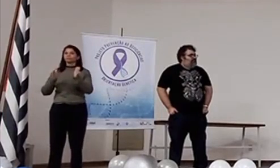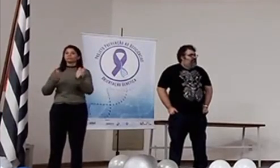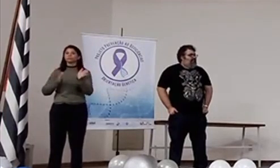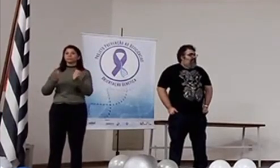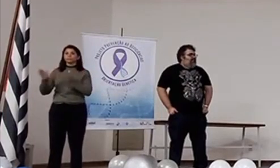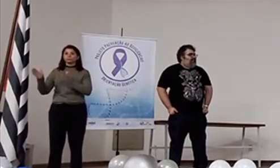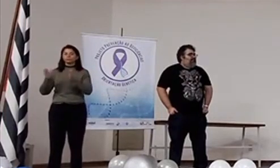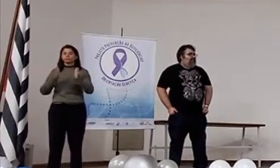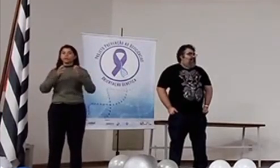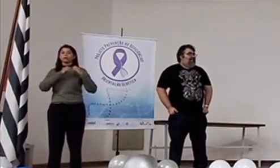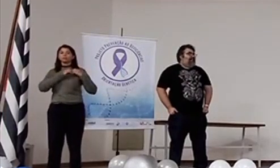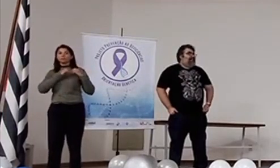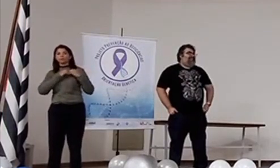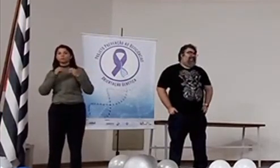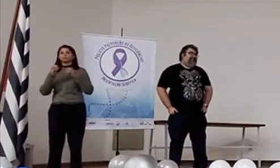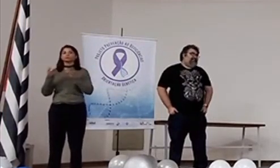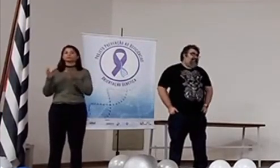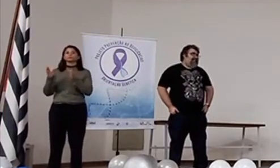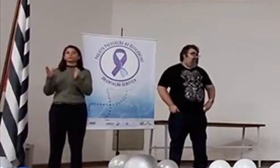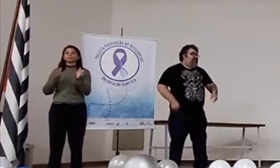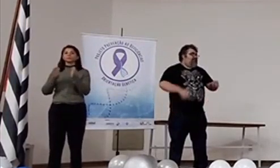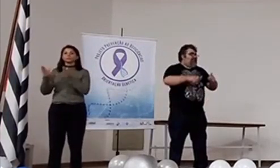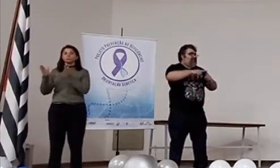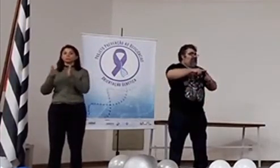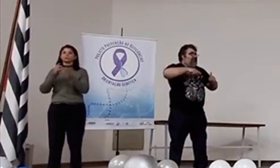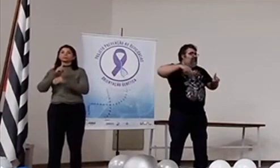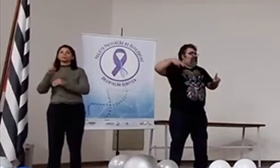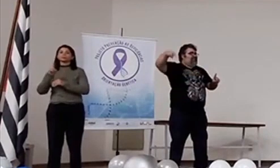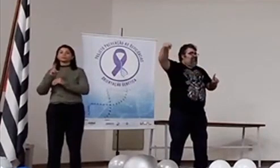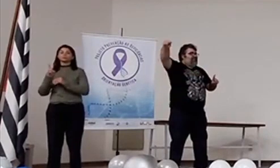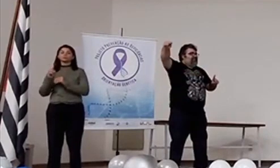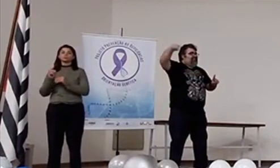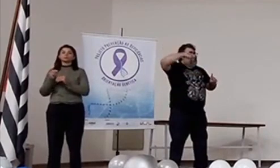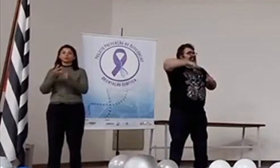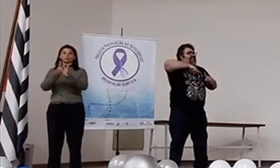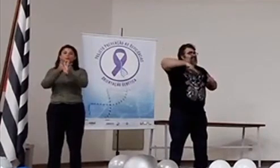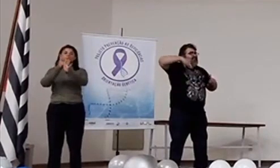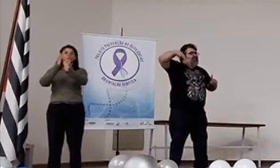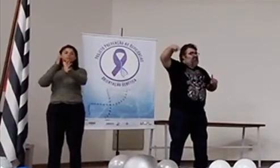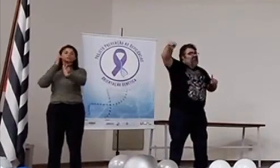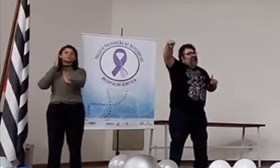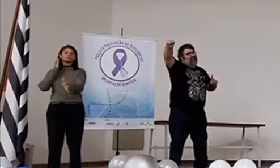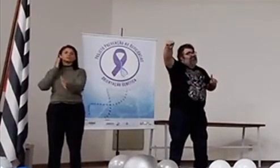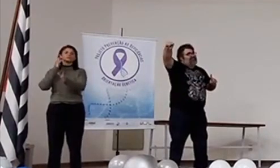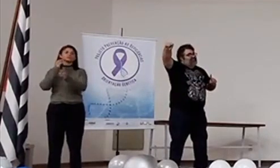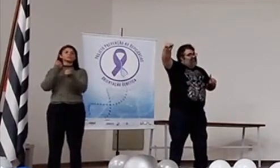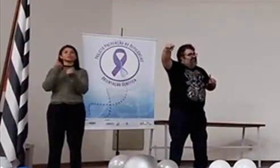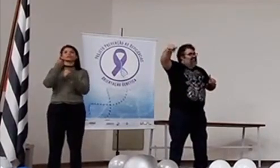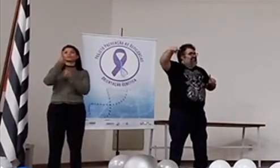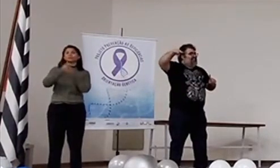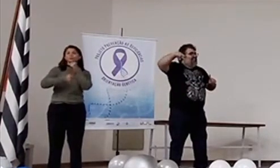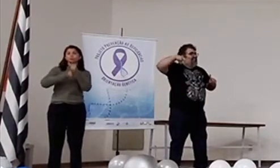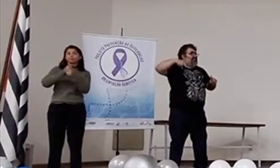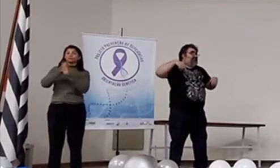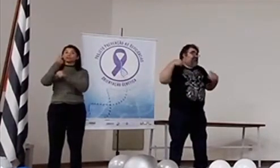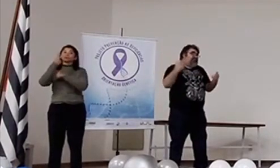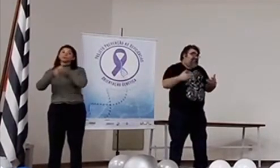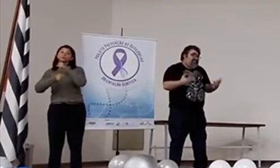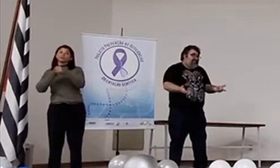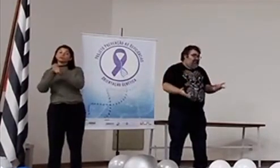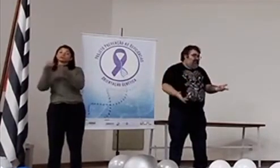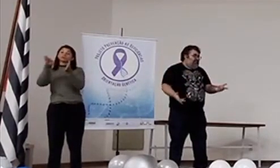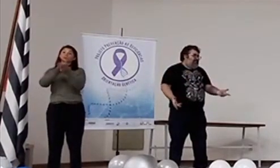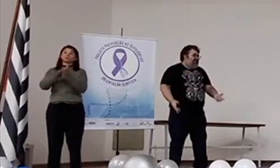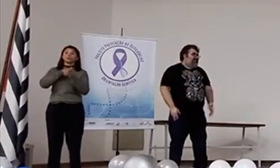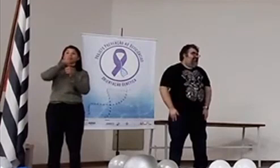e do que não seria, né? Mas é que, por exemplo, a fila para chegar no HC está demorando 1 a 2 anos. Né? Aí, se uma situação que